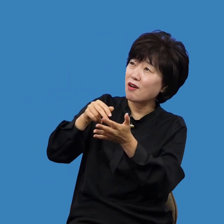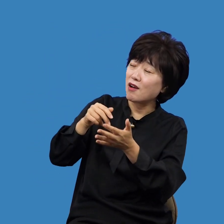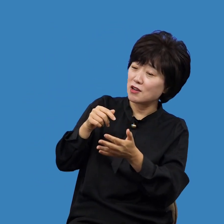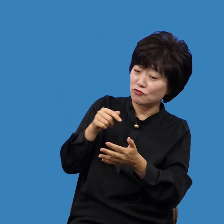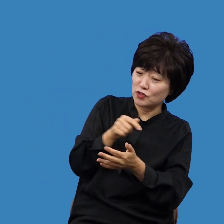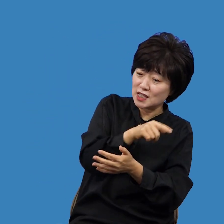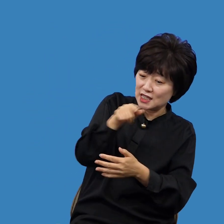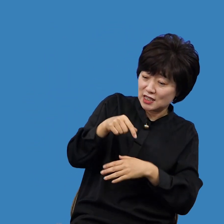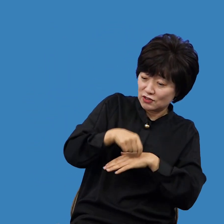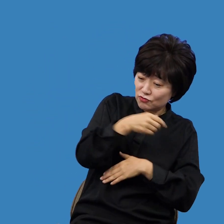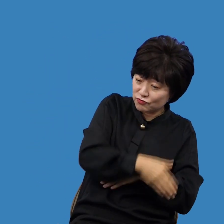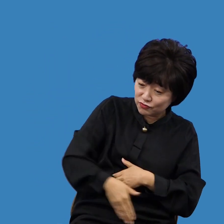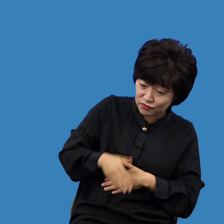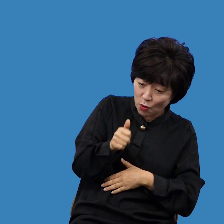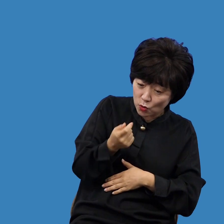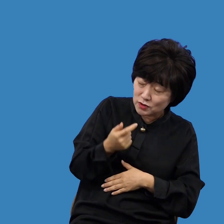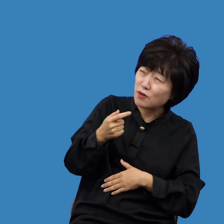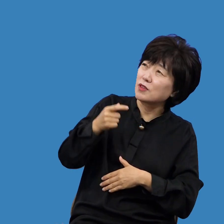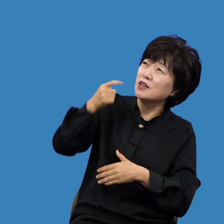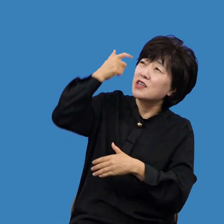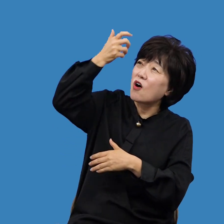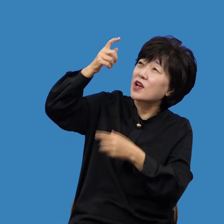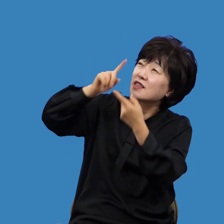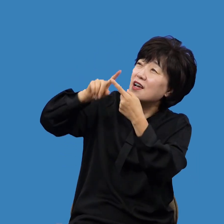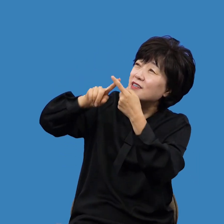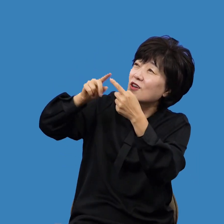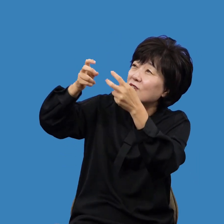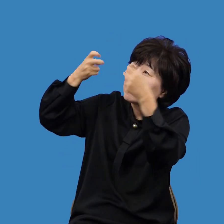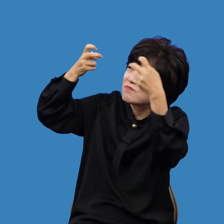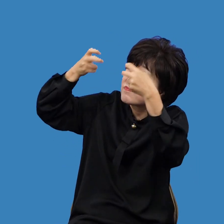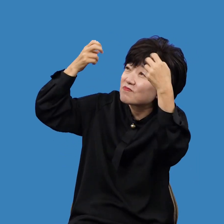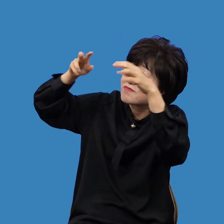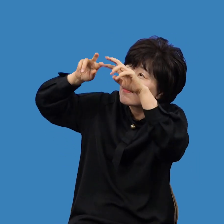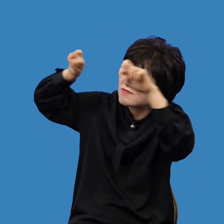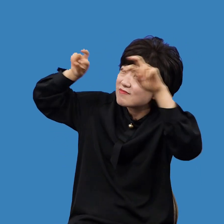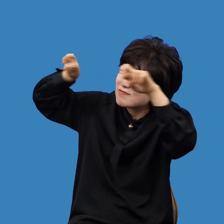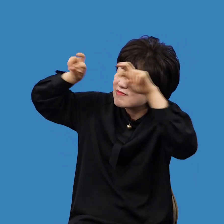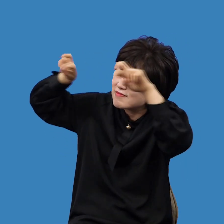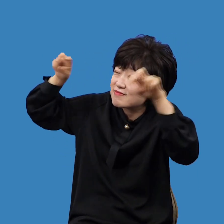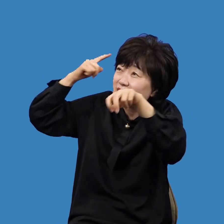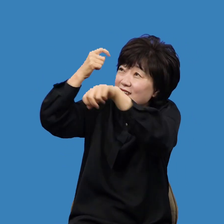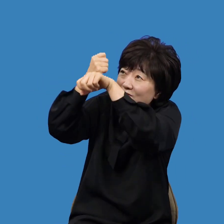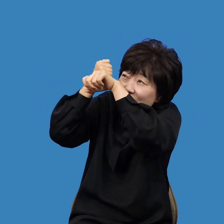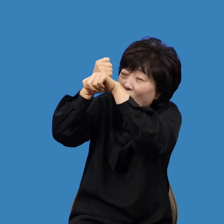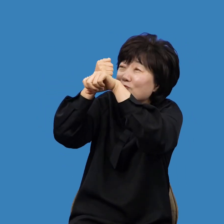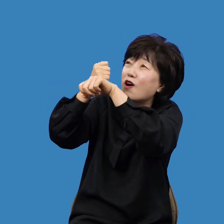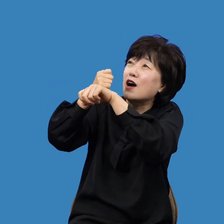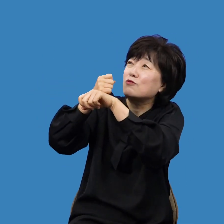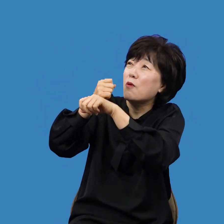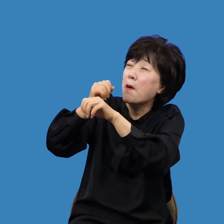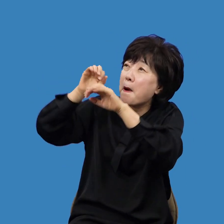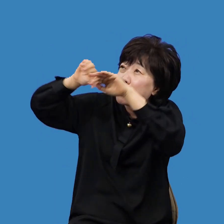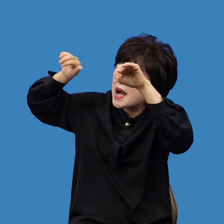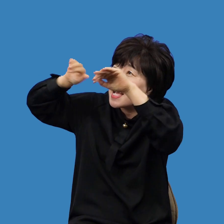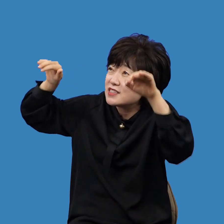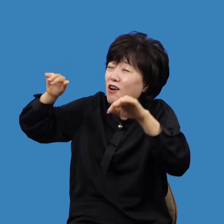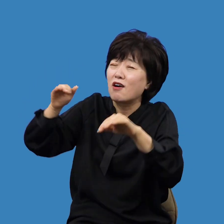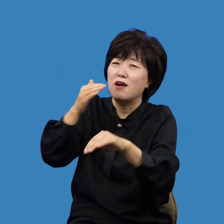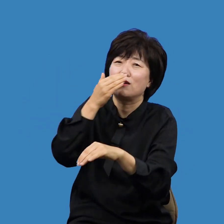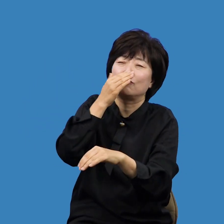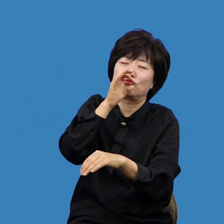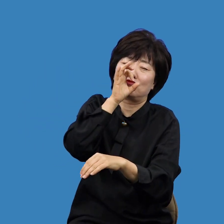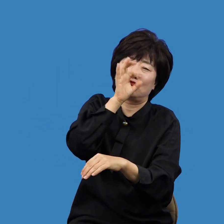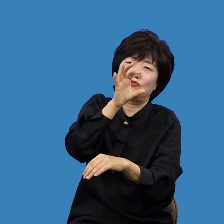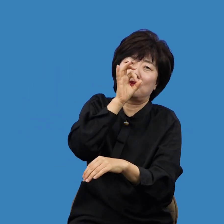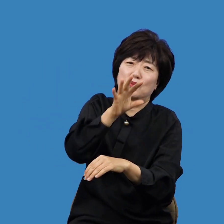혼으로는 이해하고 설명할 수도 없고 연구하고 조사할 수도 없다는 거예요. 이게 아까 우리가 얘기했듯이 전혀 다른 세계에 속한 거라는 거예요.